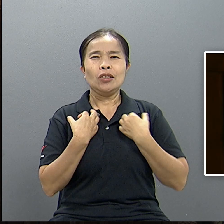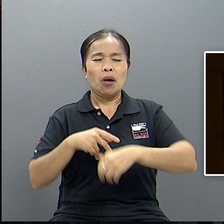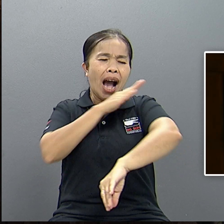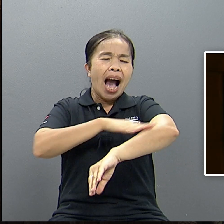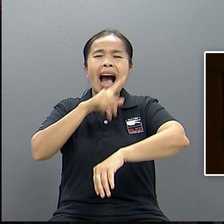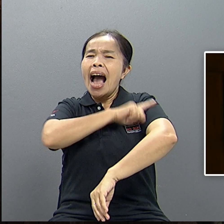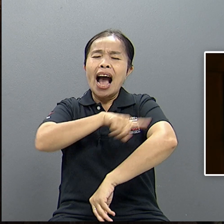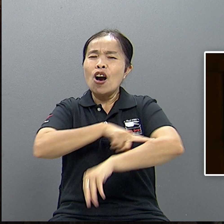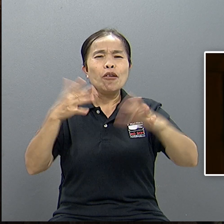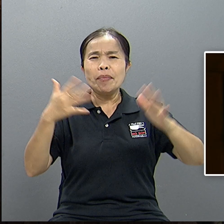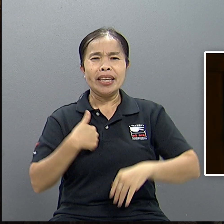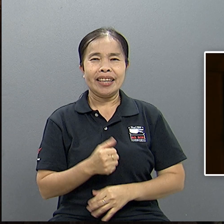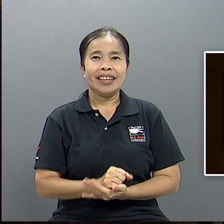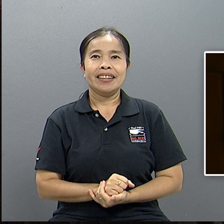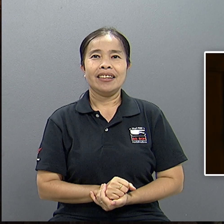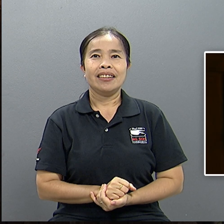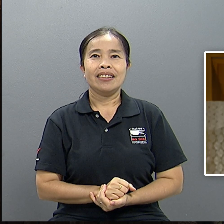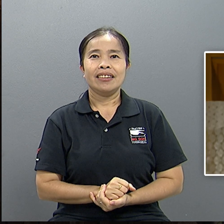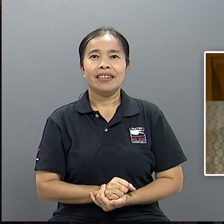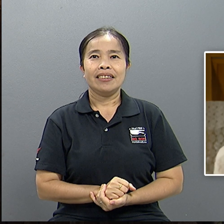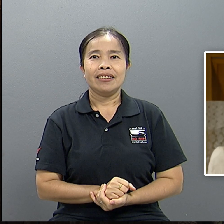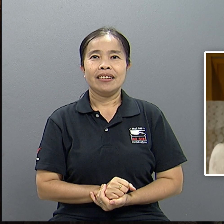อก หนุ่ย